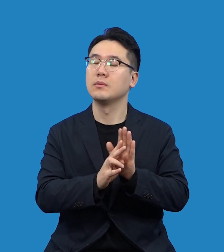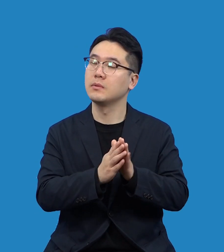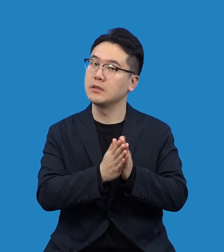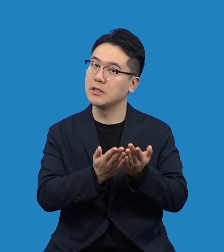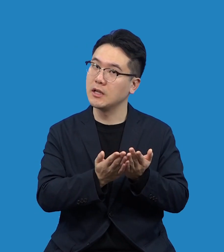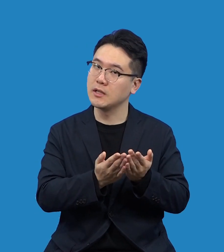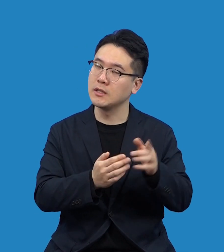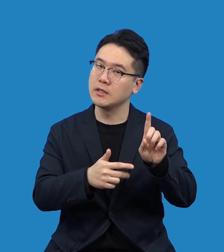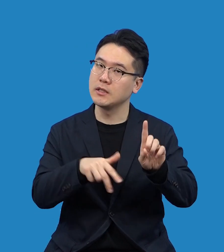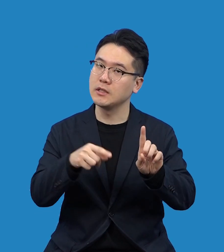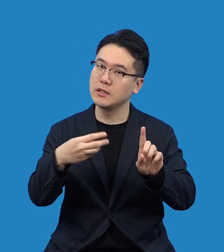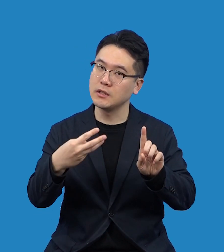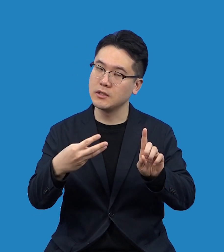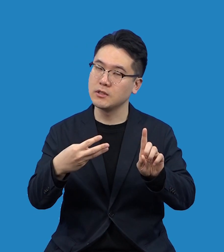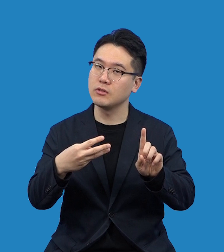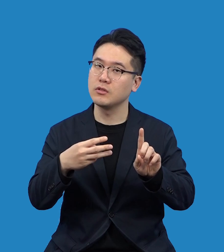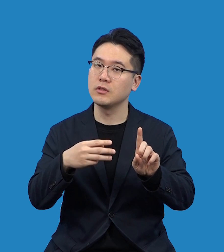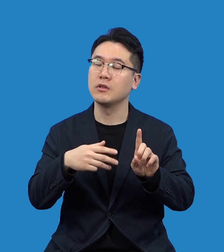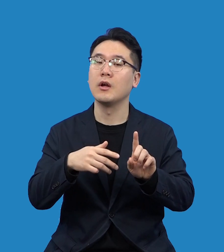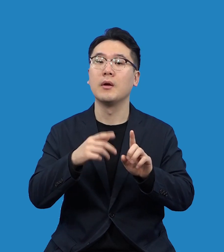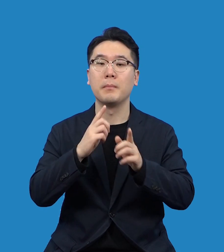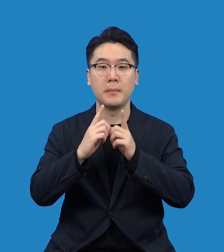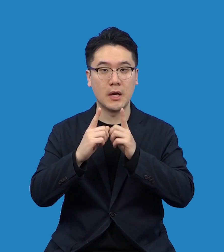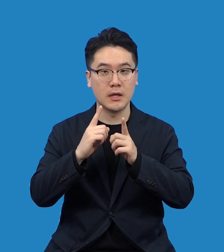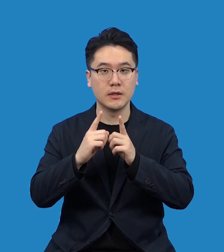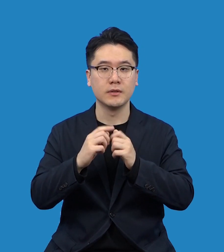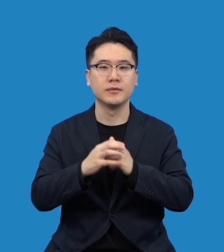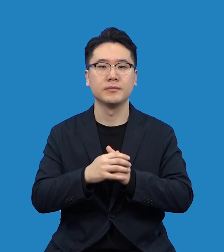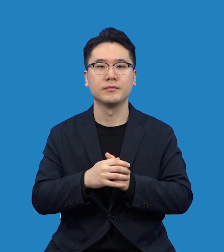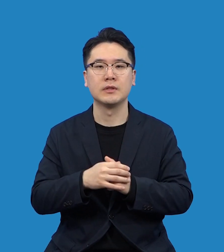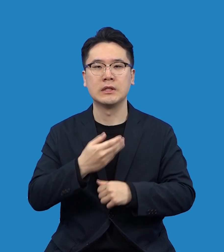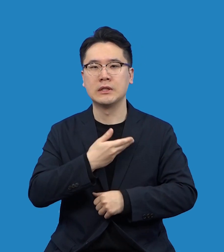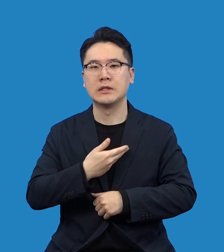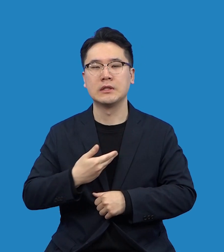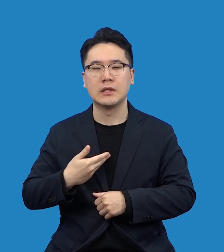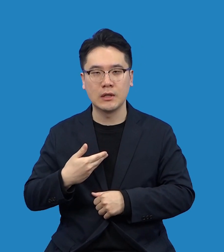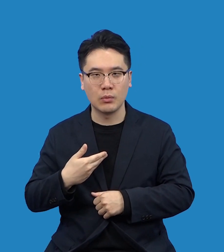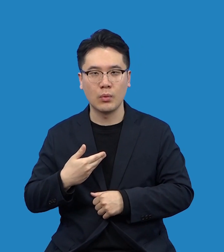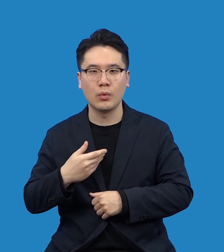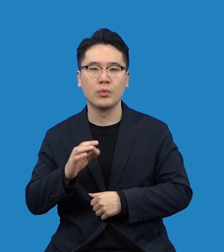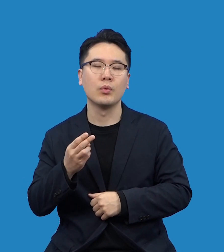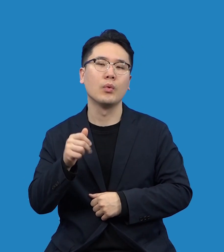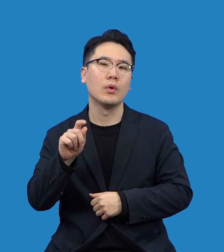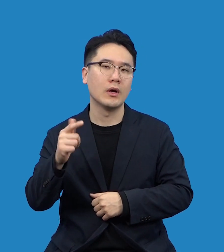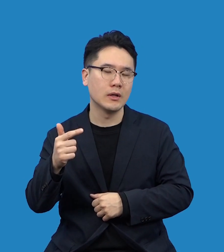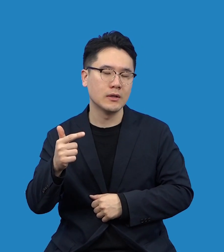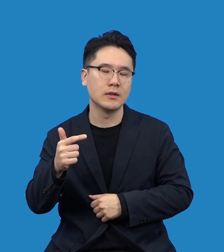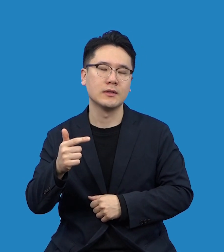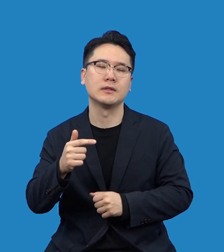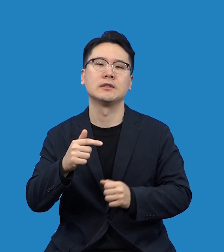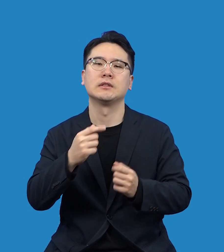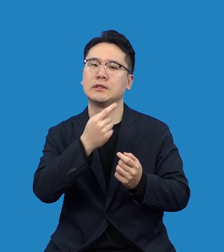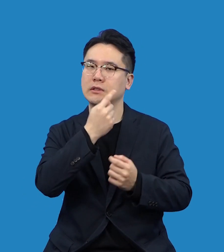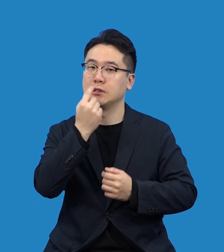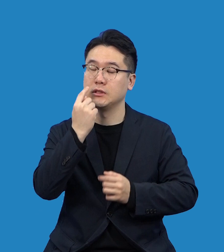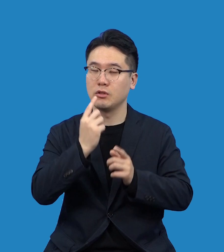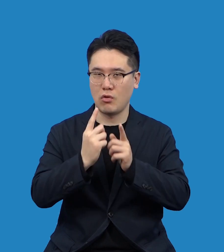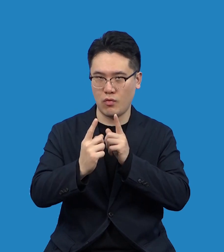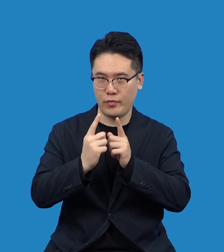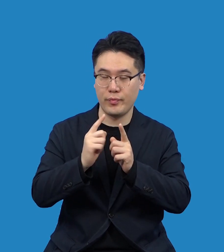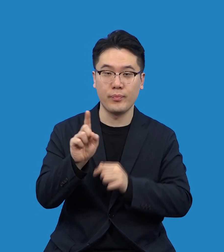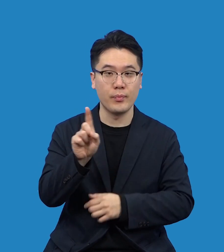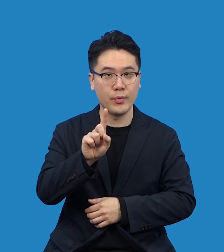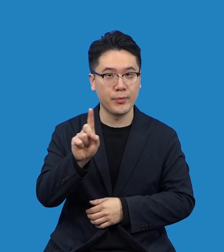새 땅의 세계에 대한 사도 요한의 본 계시의 증언을 하고 있잖아요.